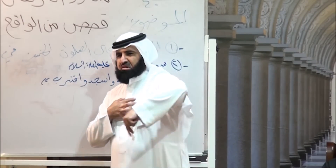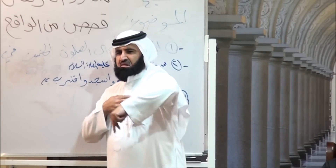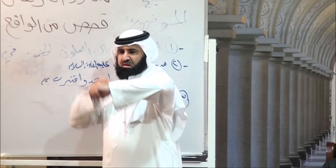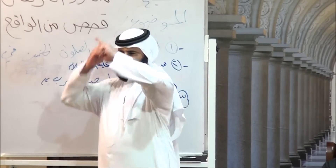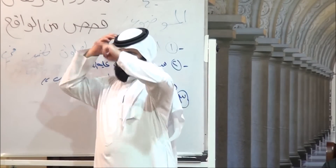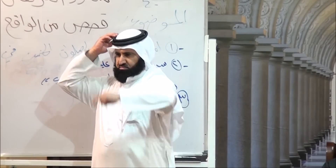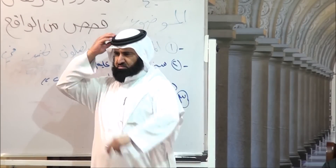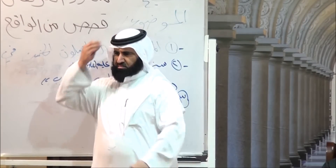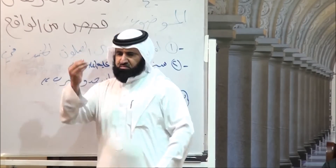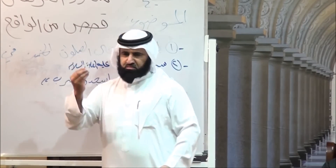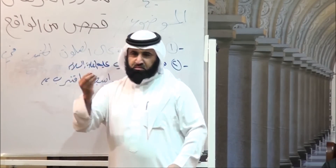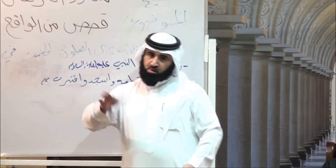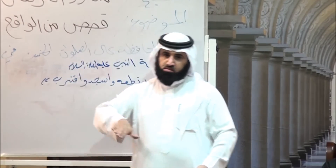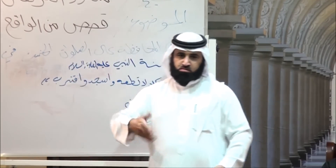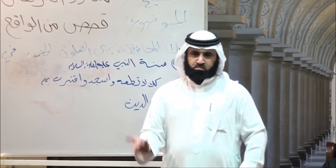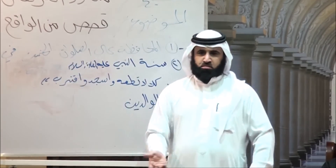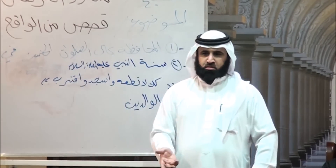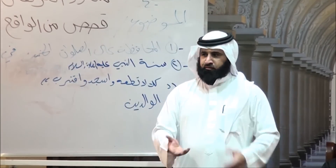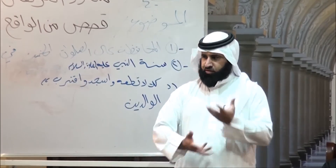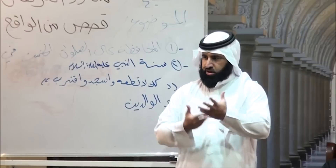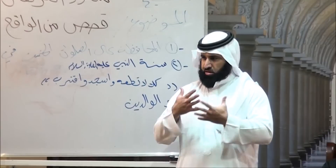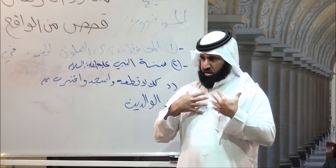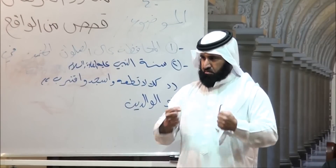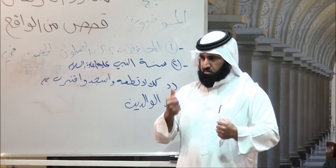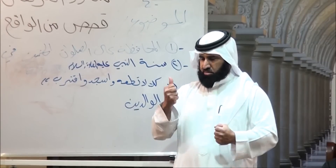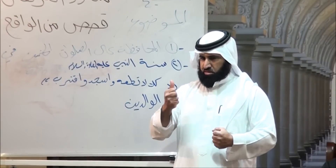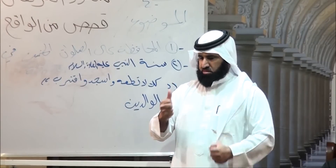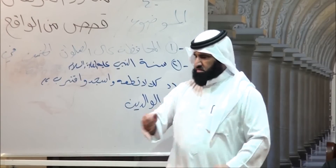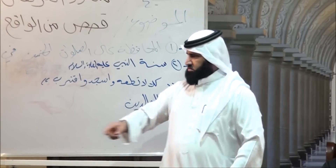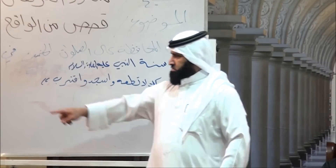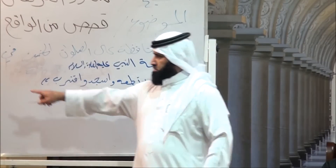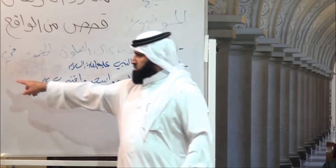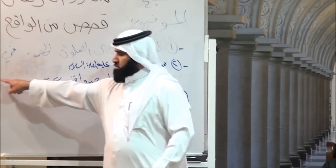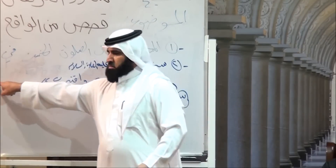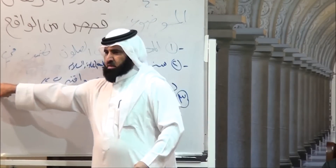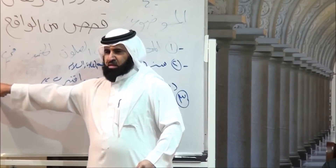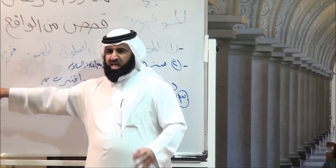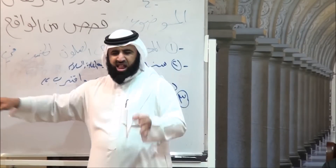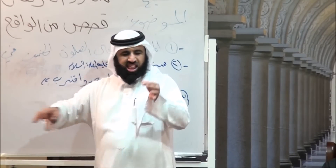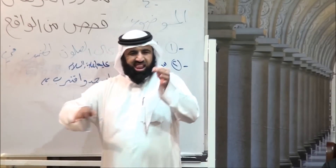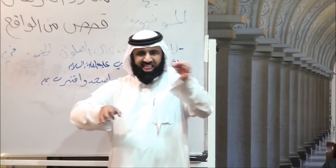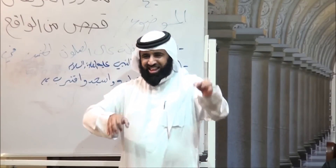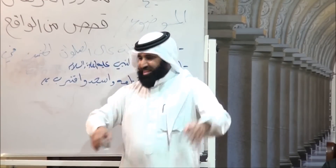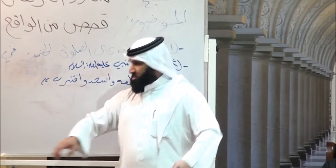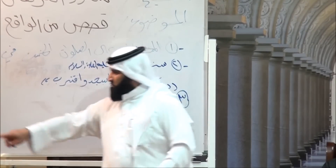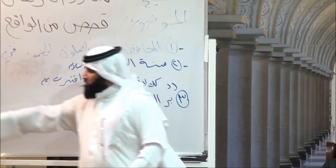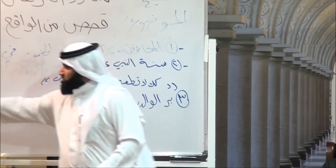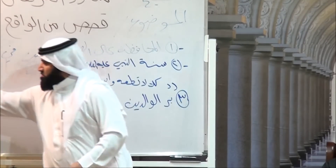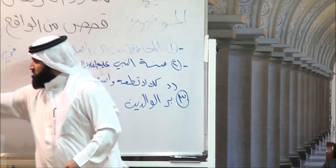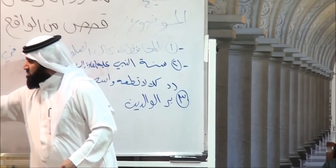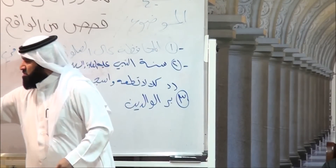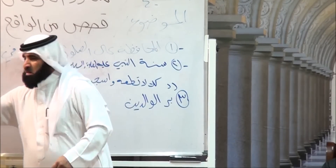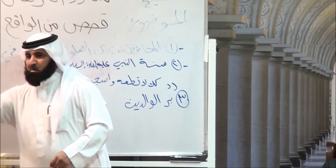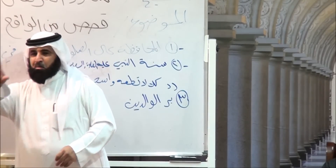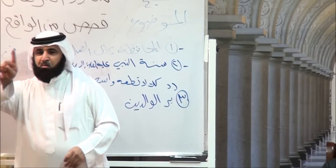وبات تلك الليلة في نفس المدينة، نام في الليل في تلك المدينة.